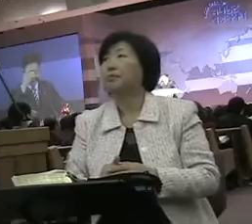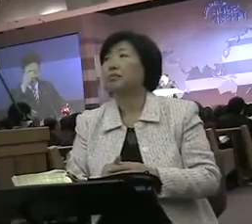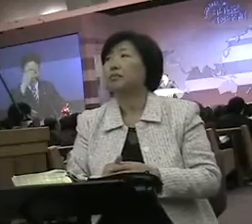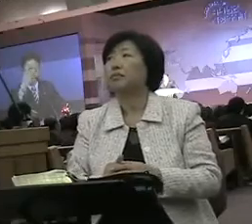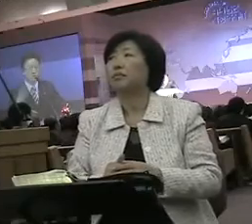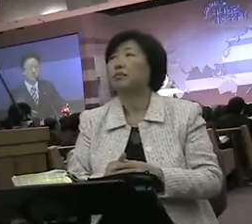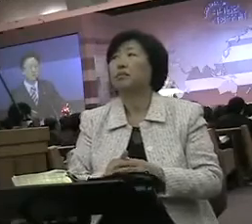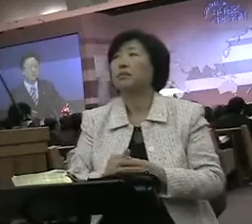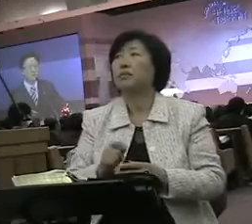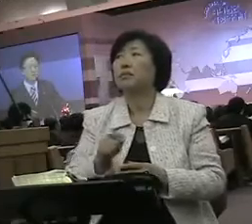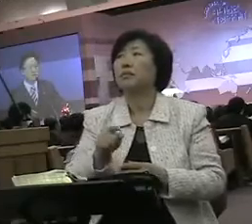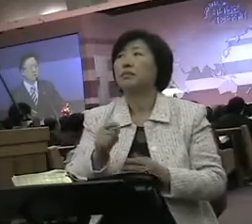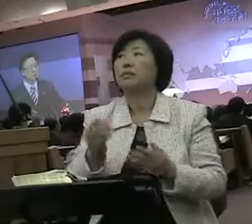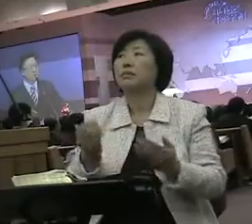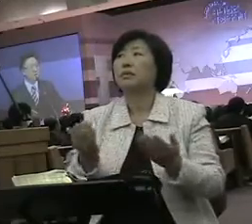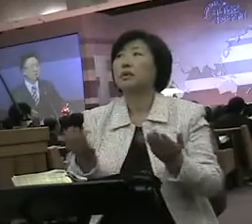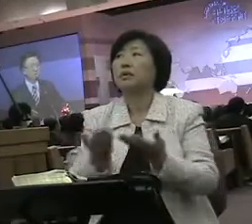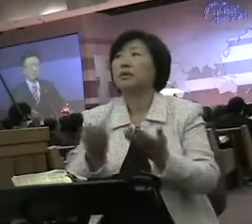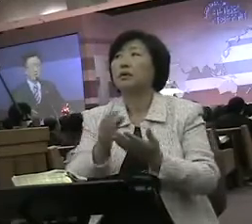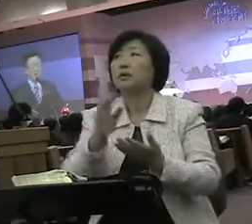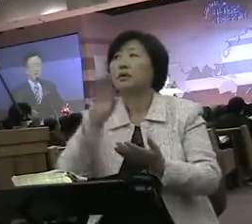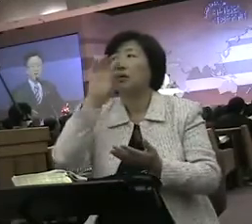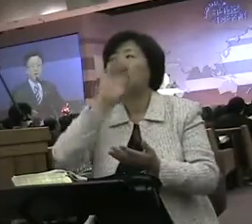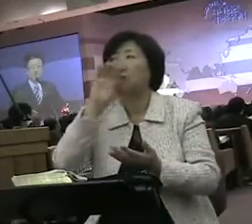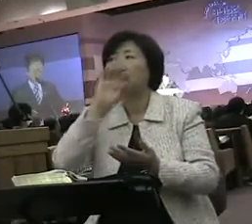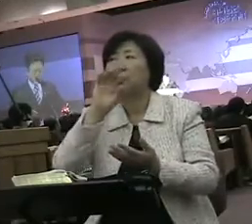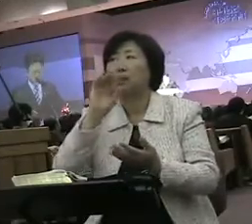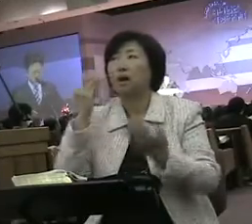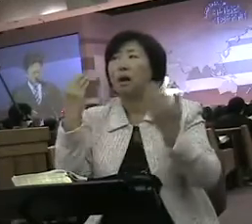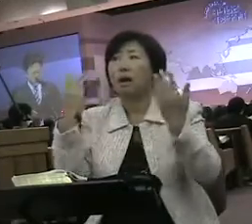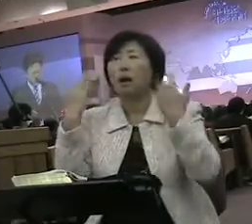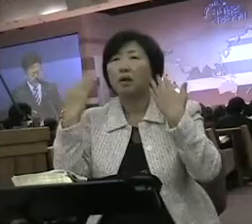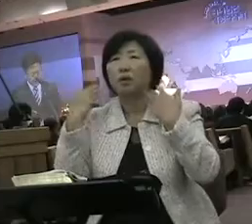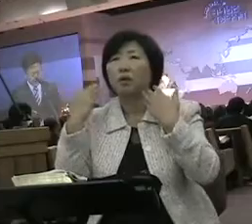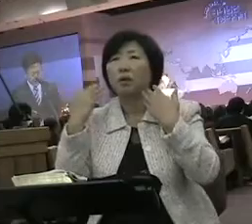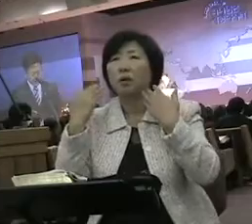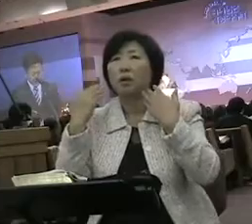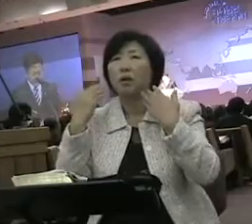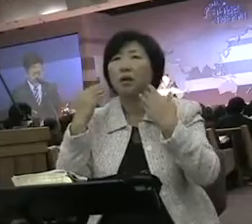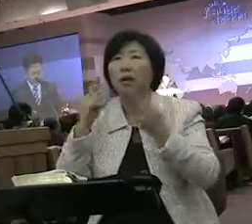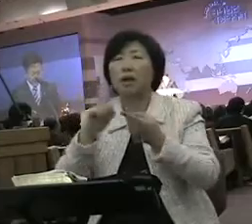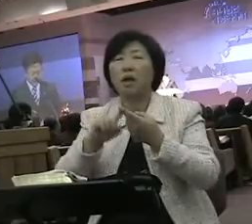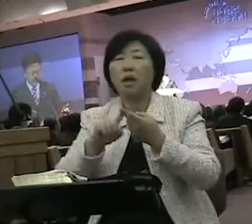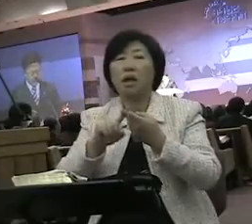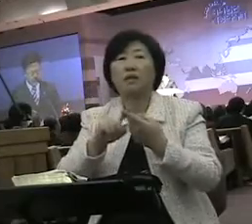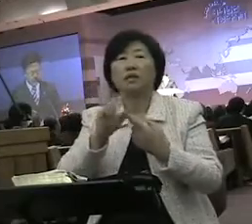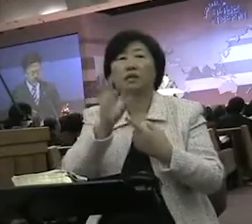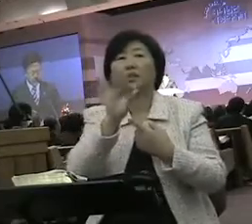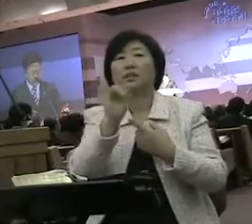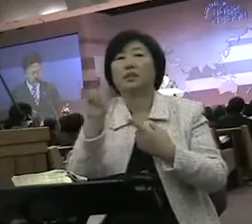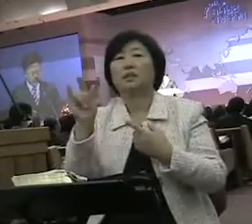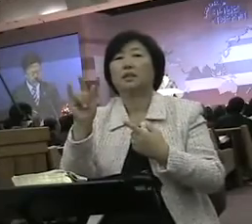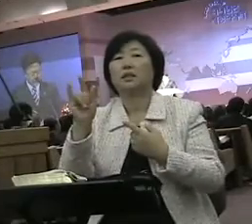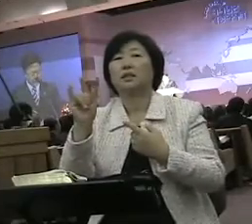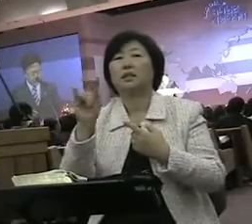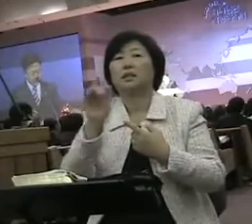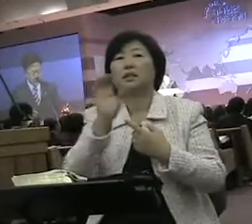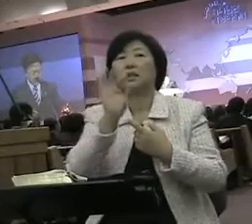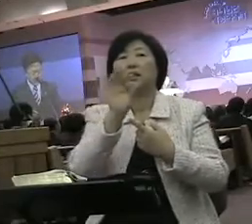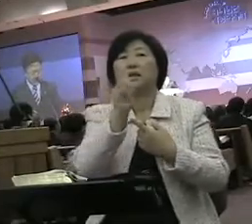이 사역훈련학교는 저희 교회 사역의 핵심 중에 하나가 될 것입니다. 또한 이러한